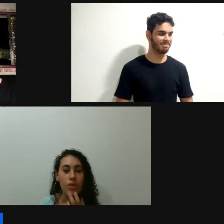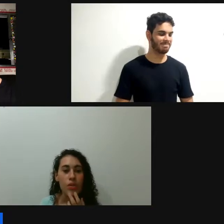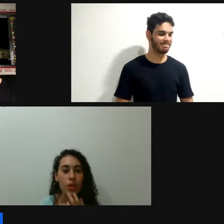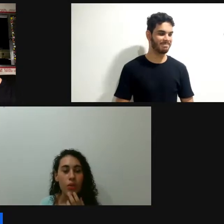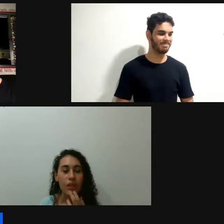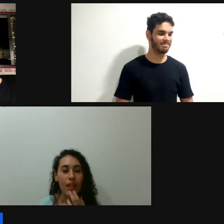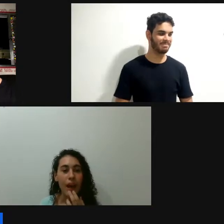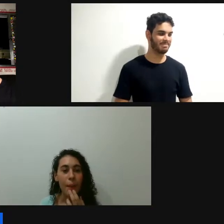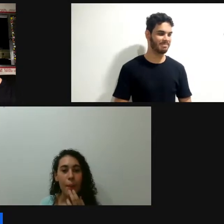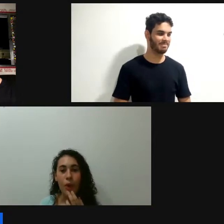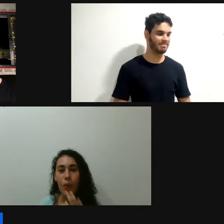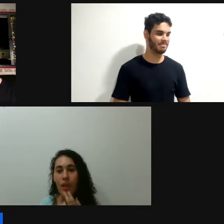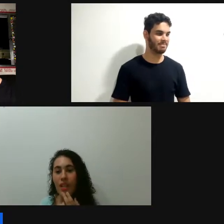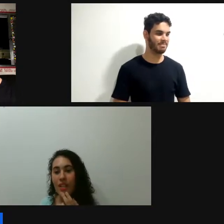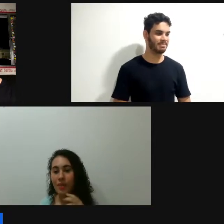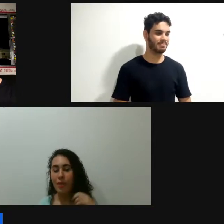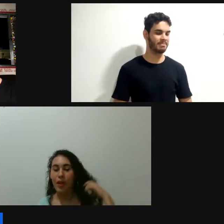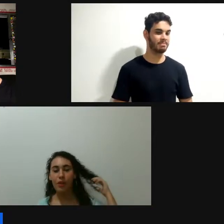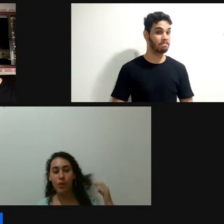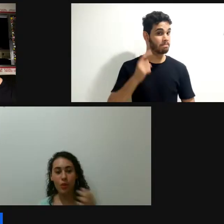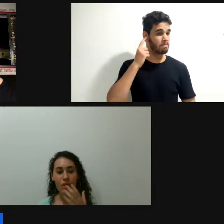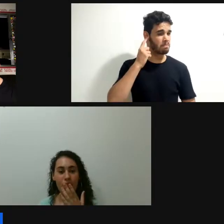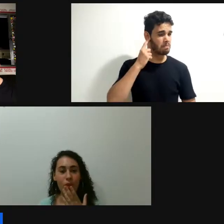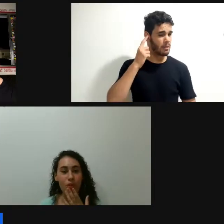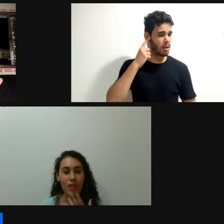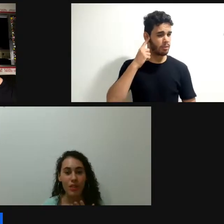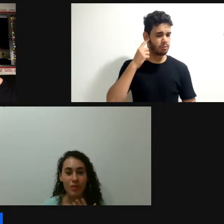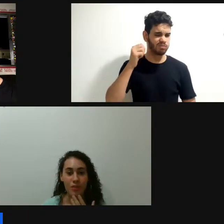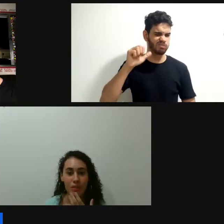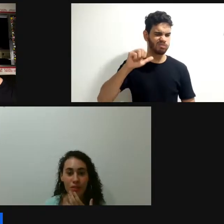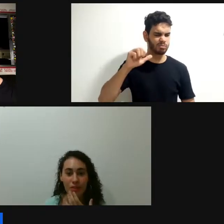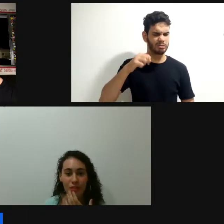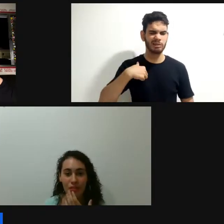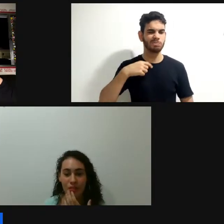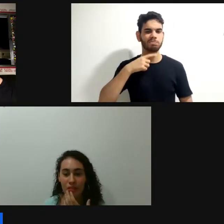O som tá ruim. Peraí, não tô conseguindo ouvir.